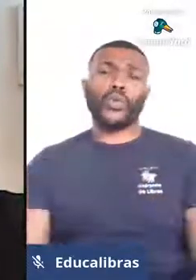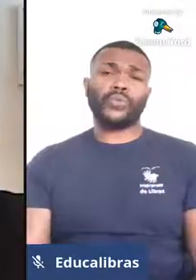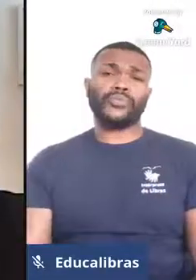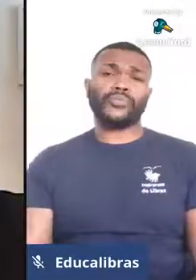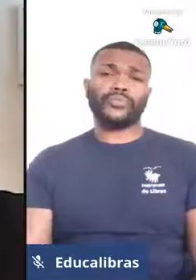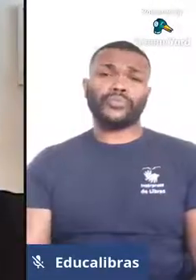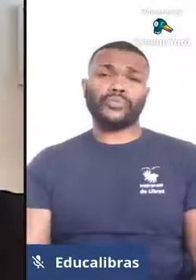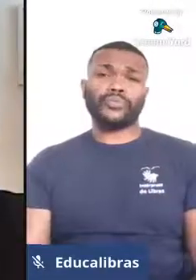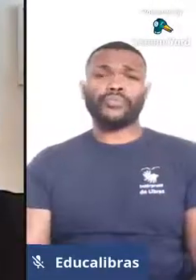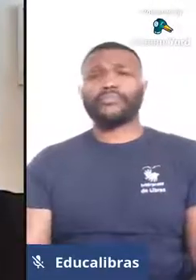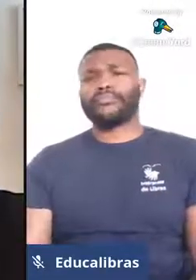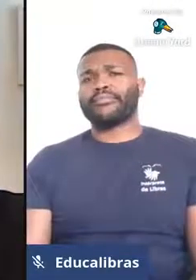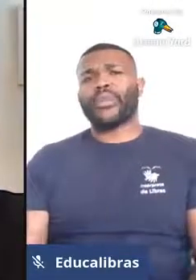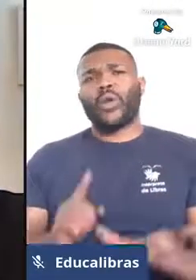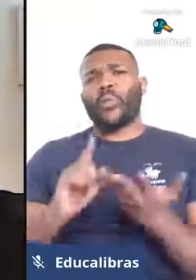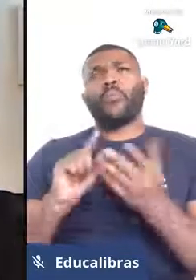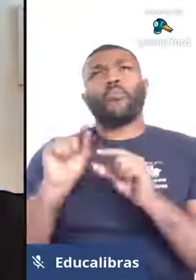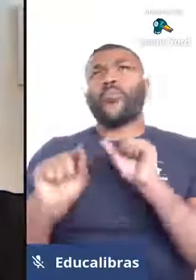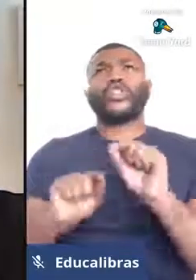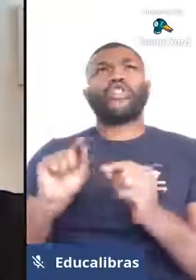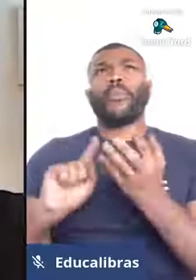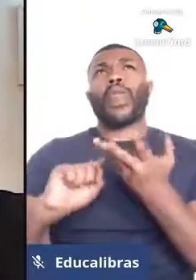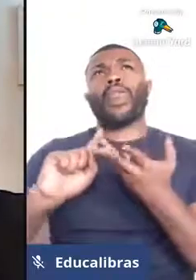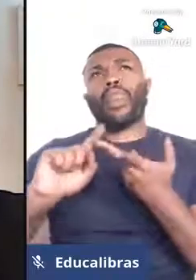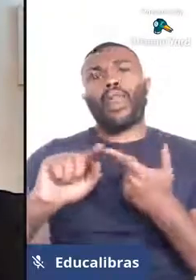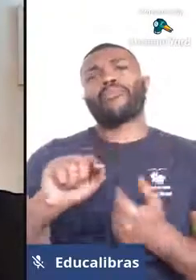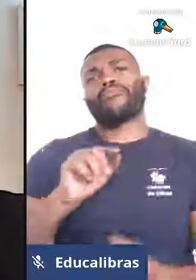Bom, por uma série de razões que a gente conhece também, mas